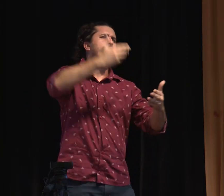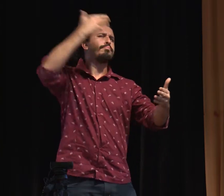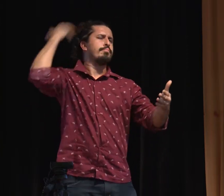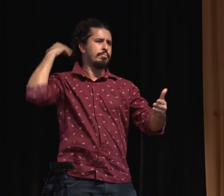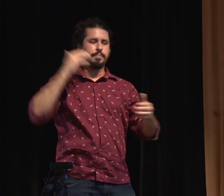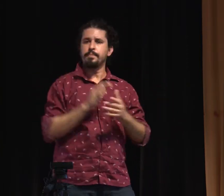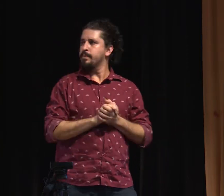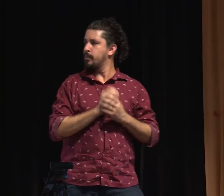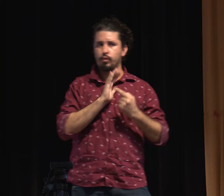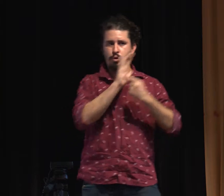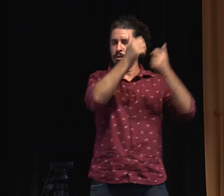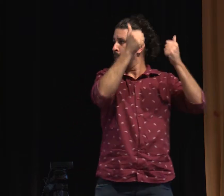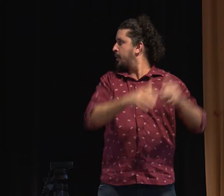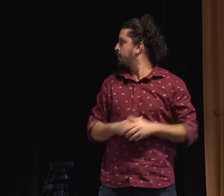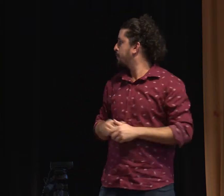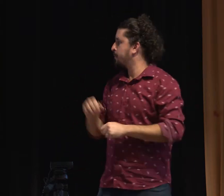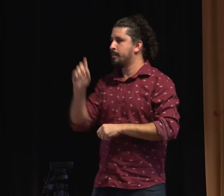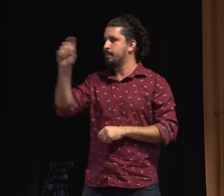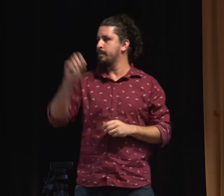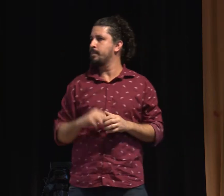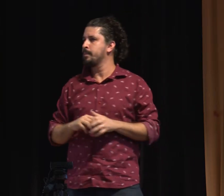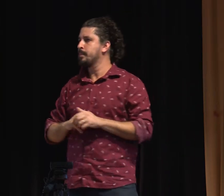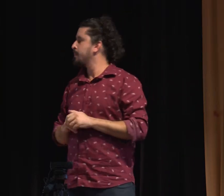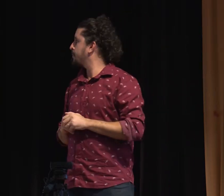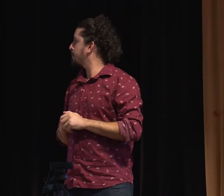e eu fui fazendo essa trajetória, né, de vendo como é que seria essa experiência.